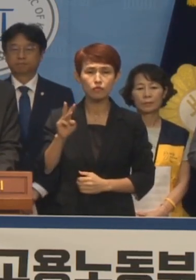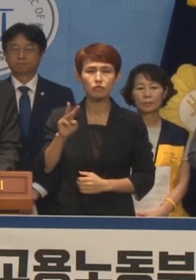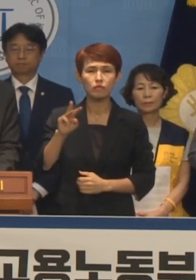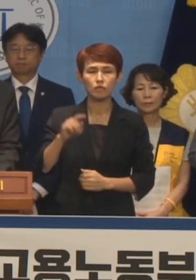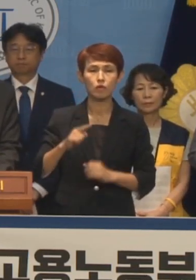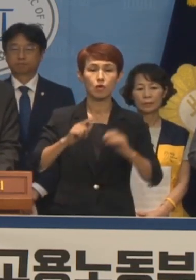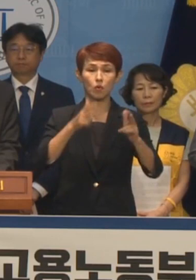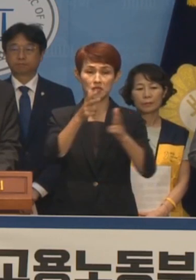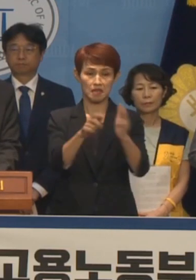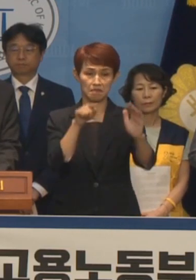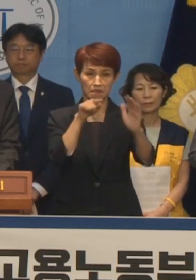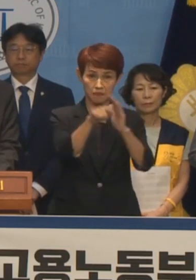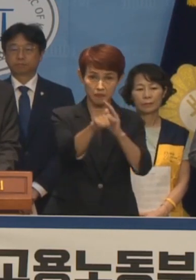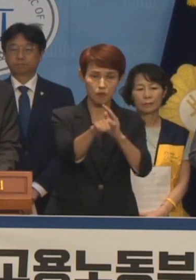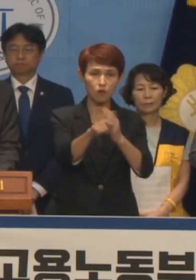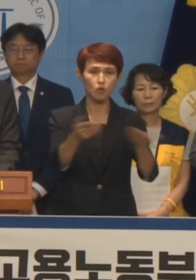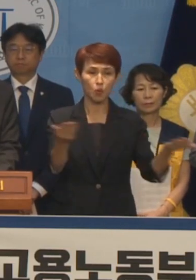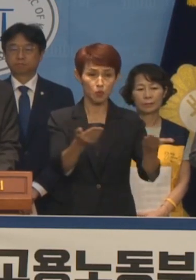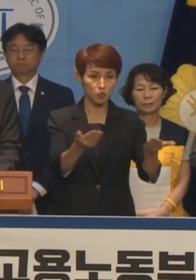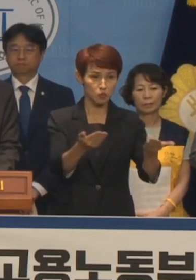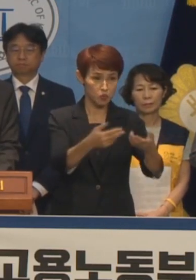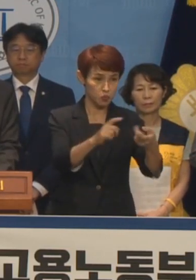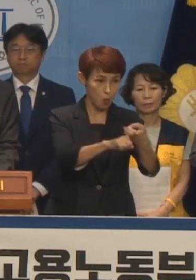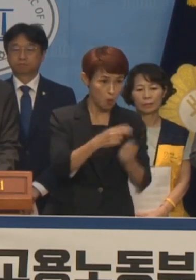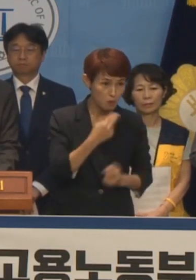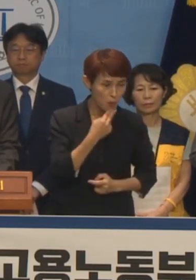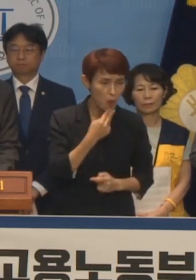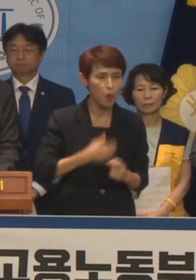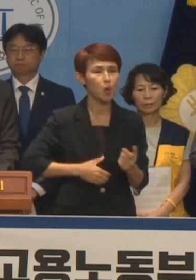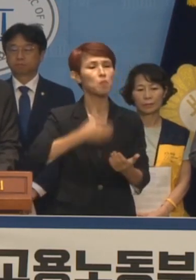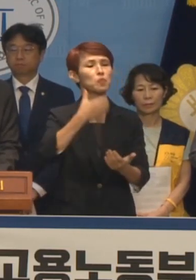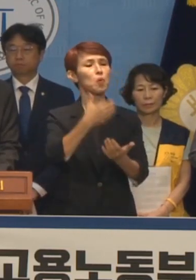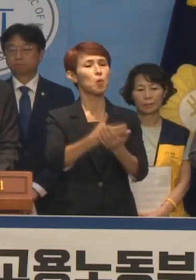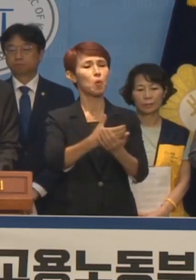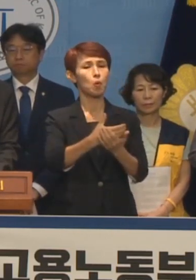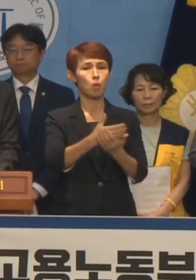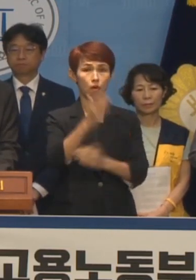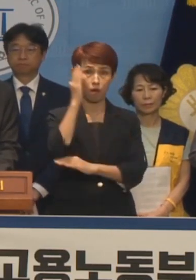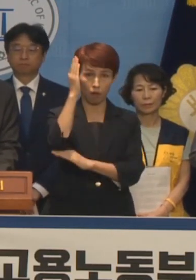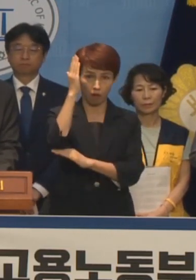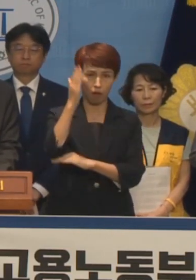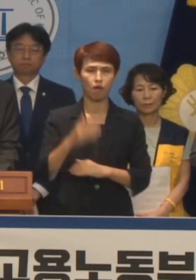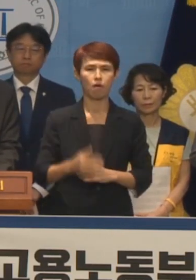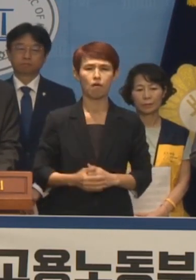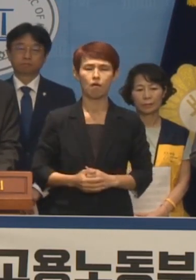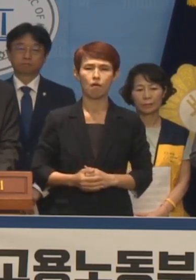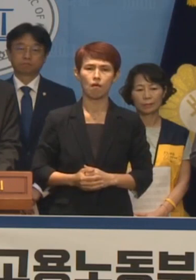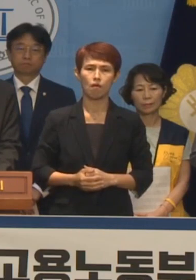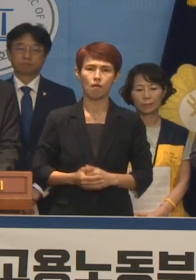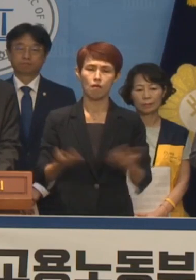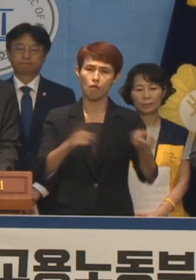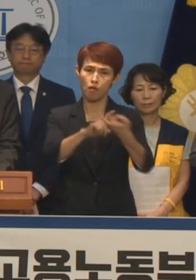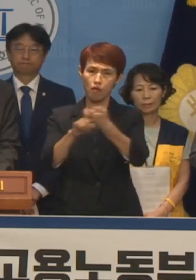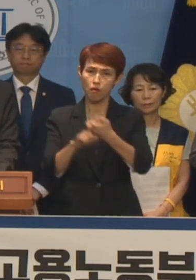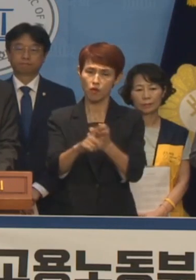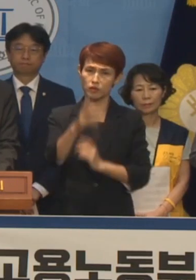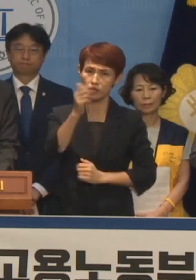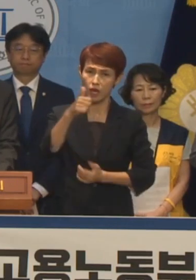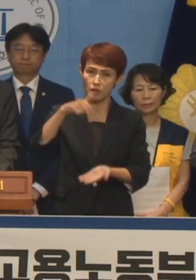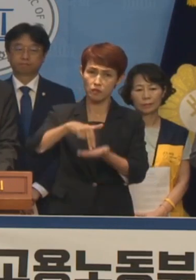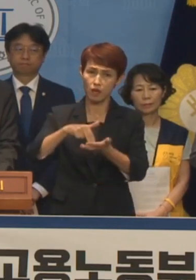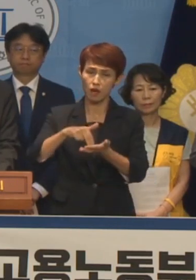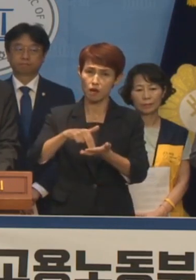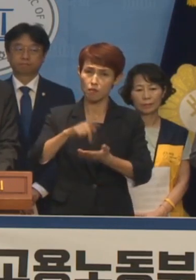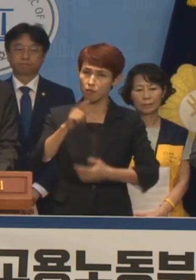공장을 방문해서 노조가 없는 것에 감동받았다는 경사노위 위원장으로서는 절대 할 수 없는 그런 말을